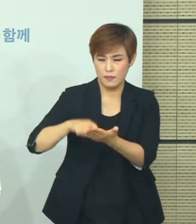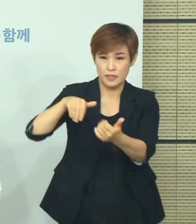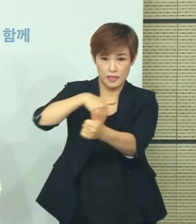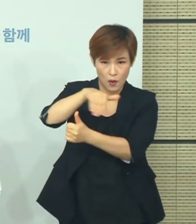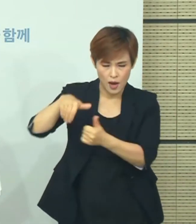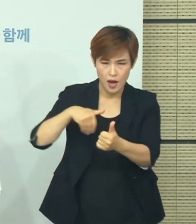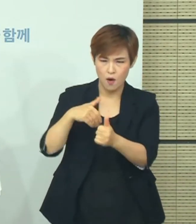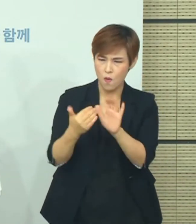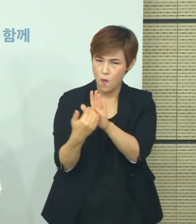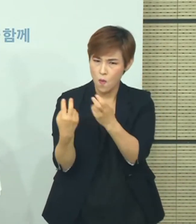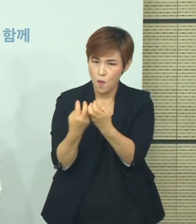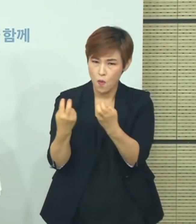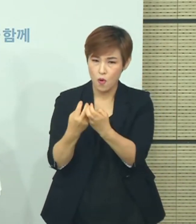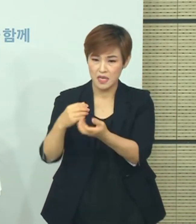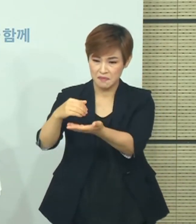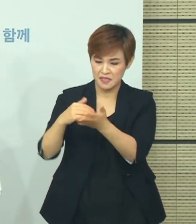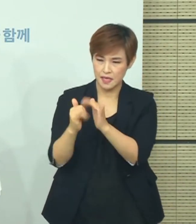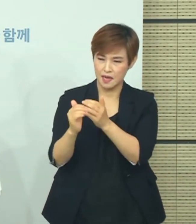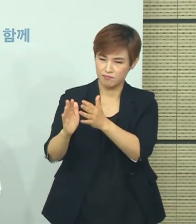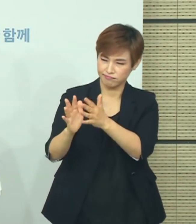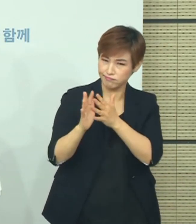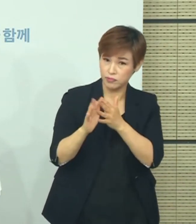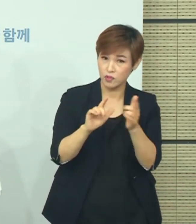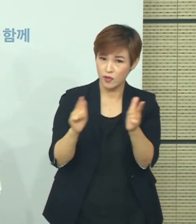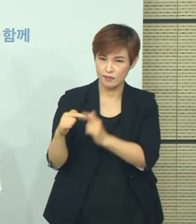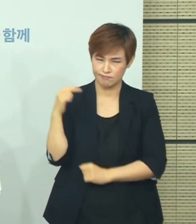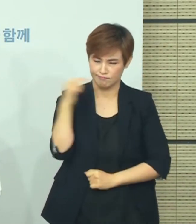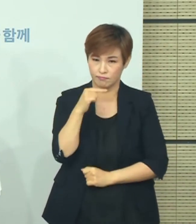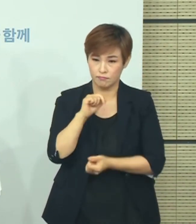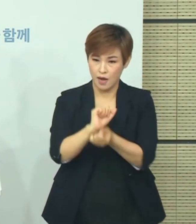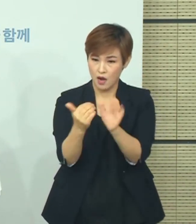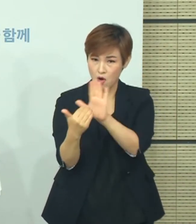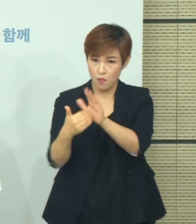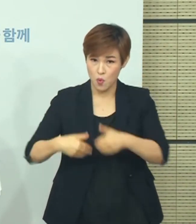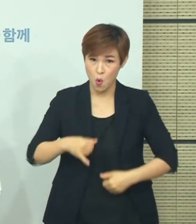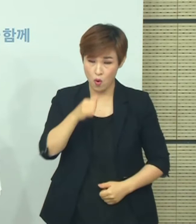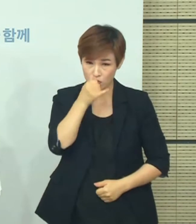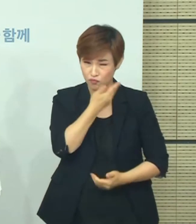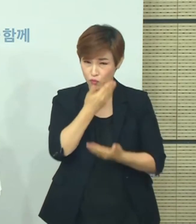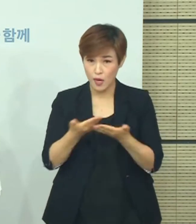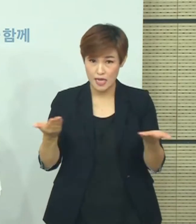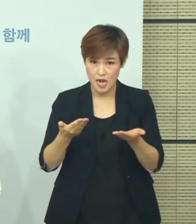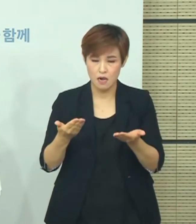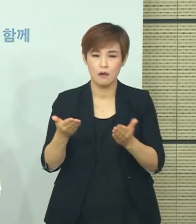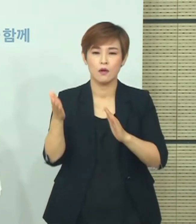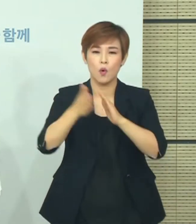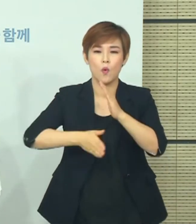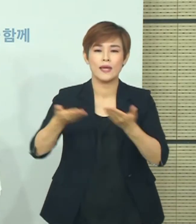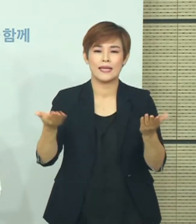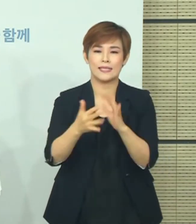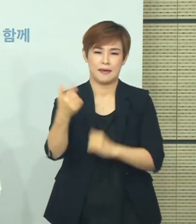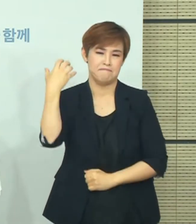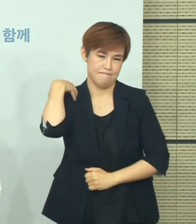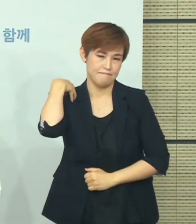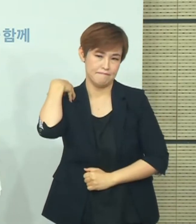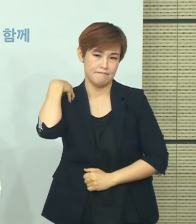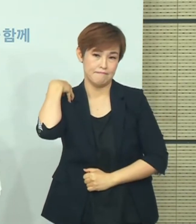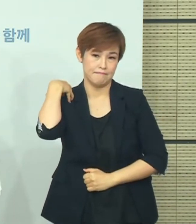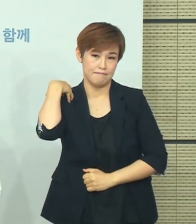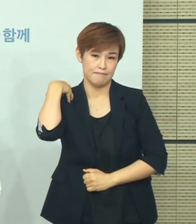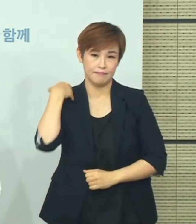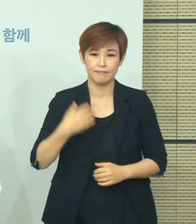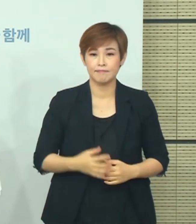대응, 입소자 질서 유지와 같이 철저한 방역을 위해 중요한 업무는 현재와 동일하게